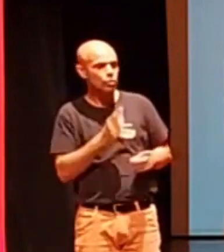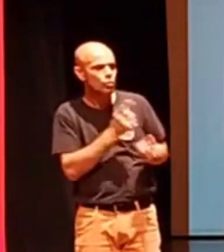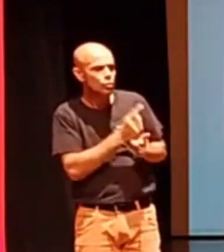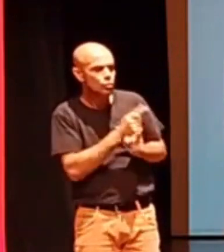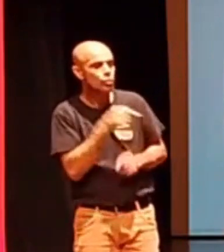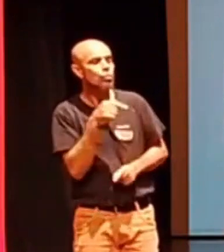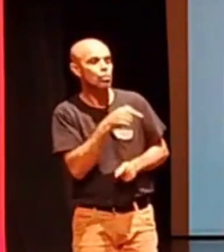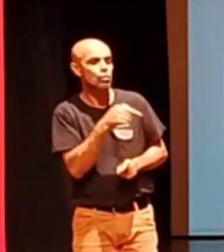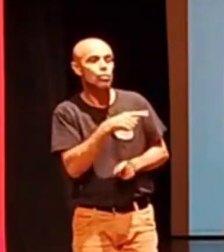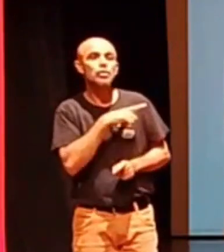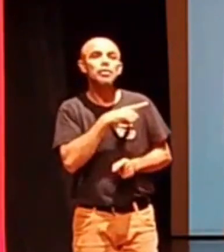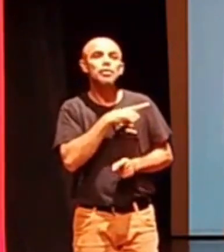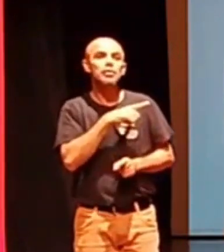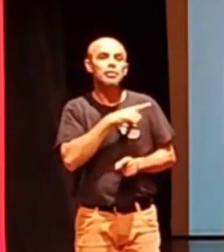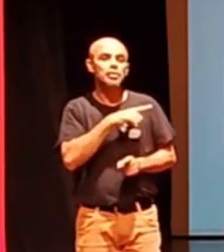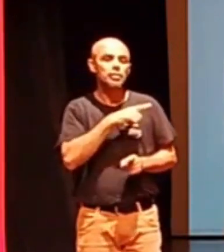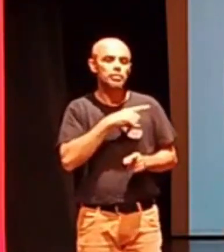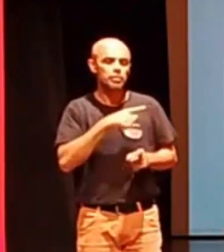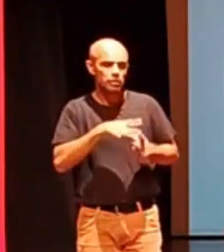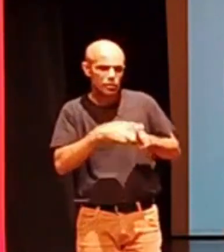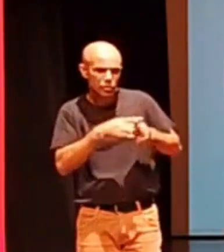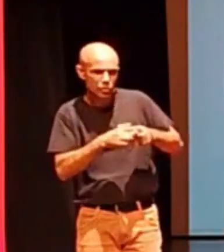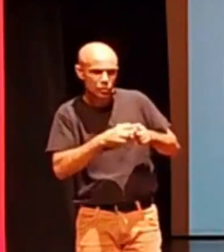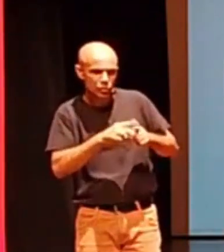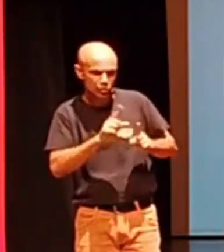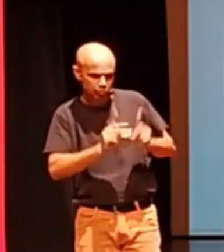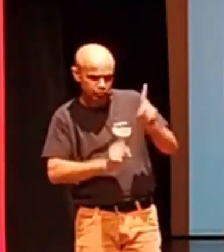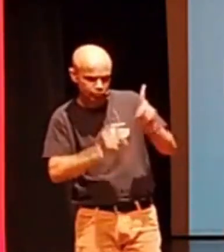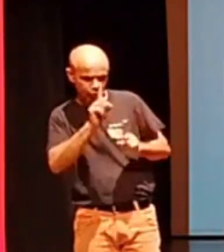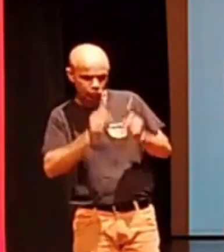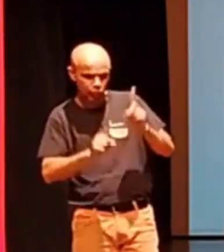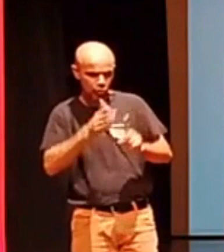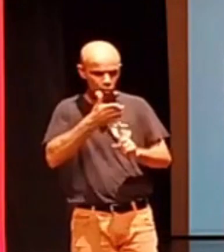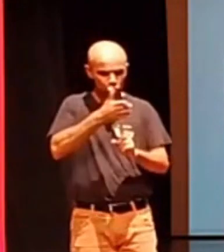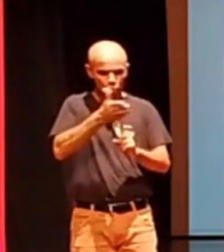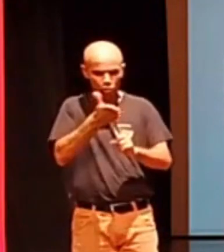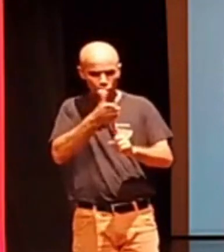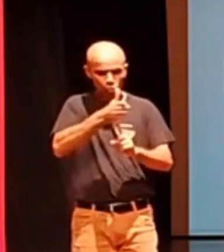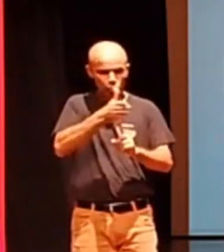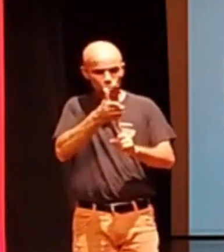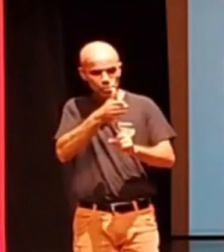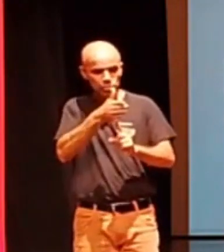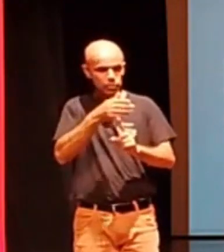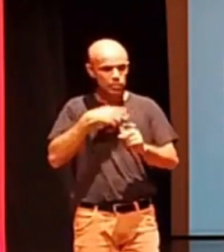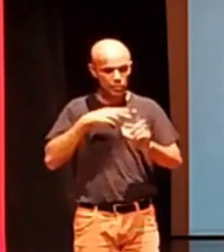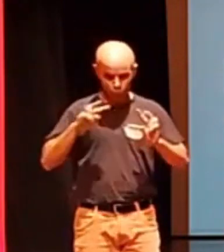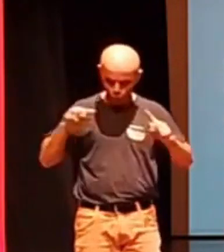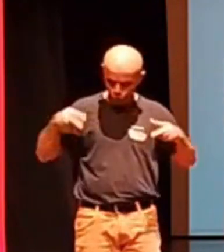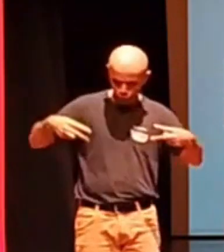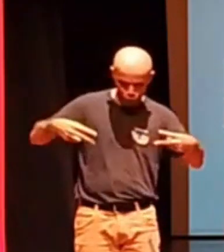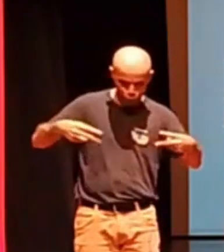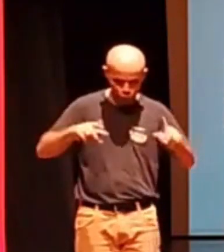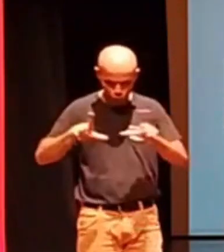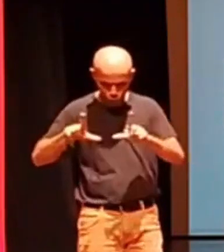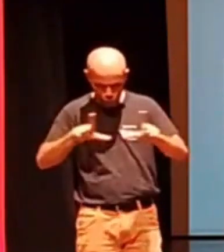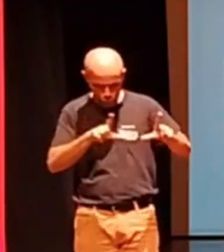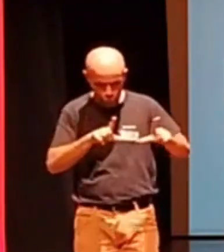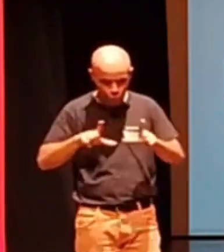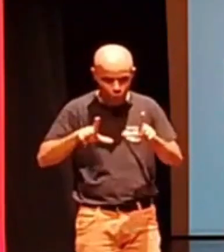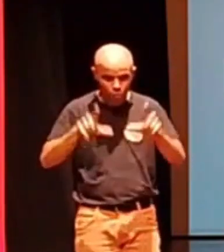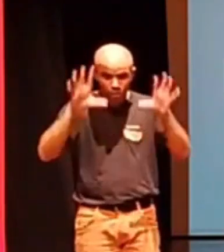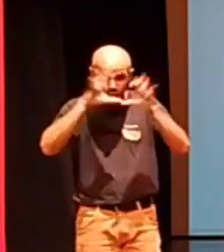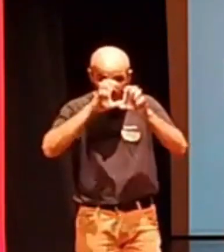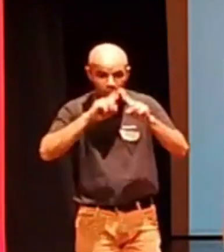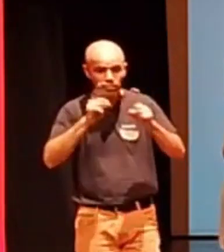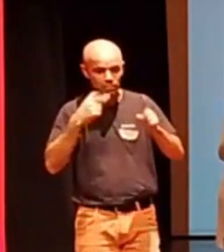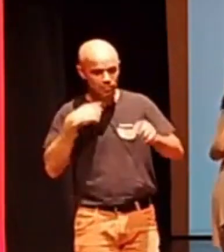delas tem uma alteração de centro de gravidade, olhando as fotos, estão um pouquinho escuras, mas